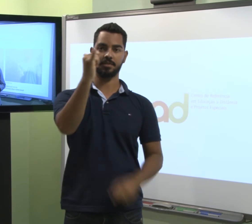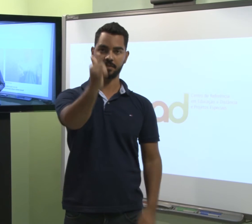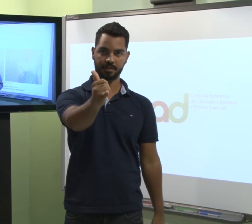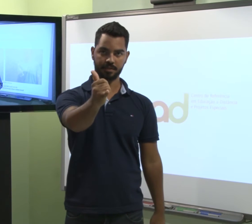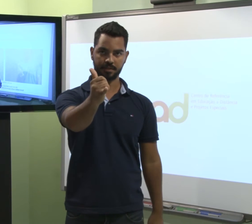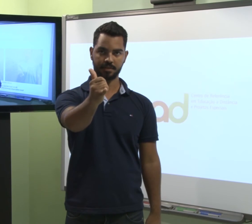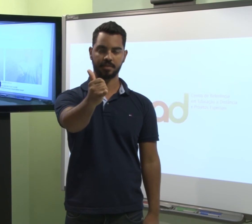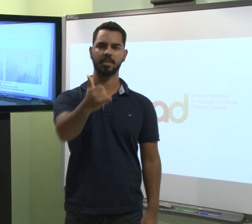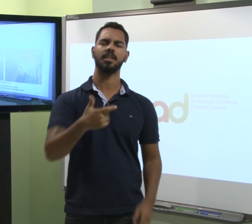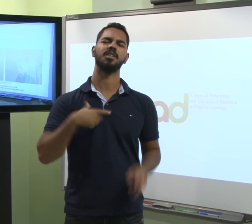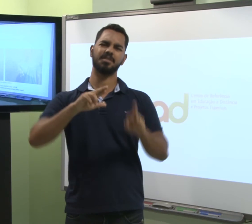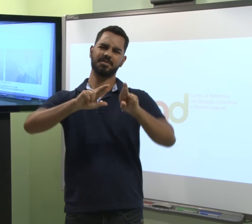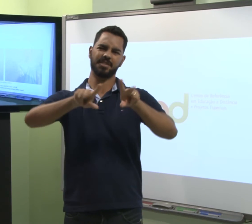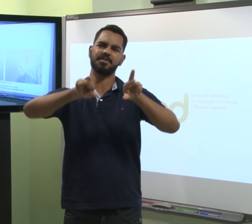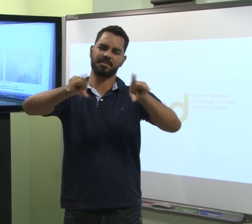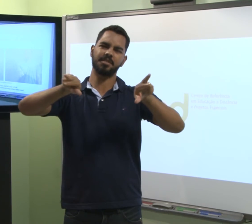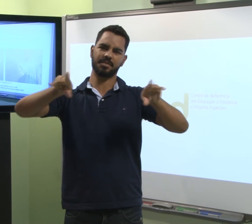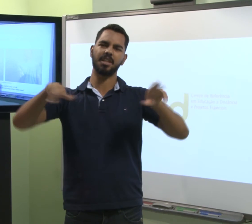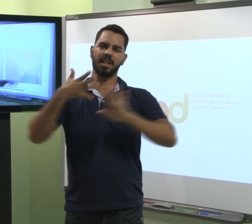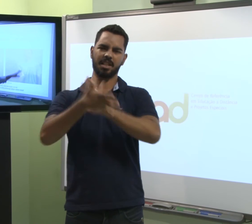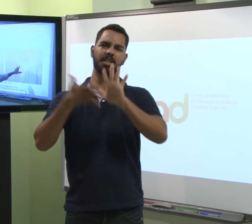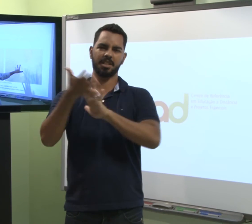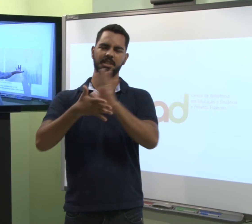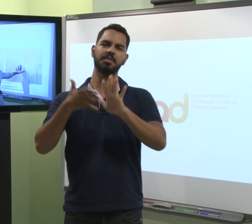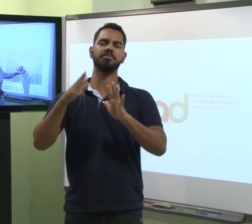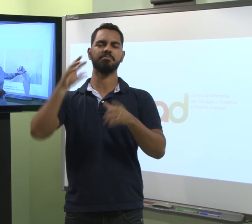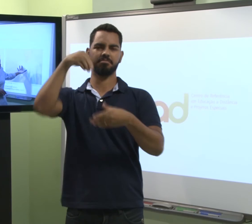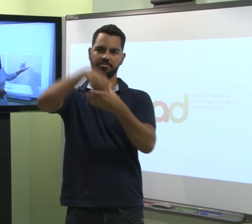verbos direcionais que temos na língua de sinais.